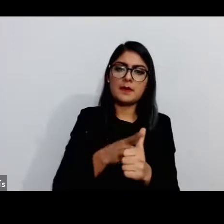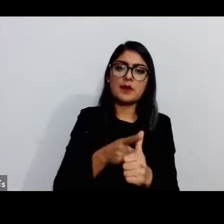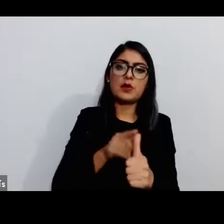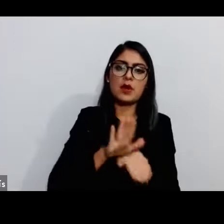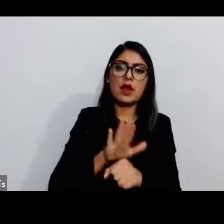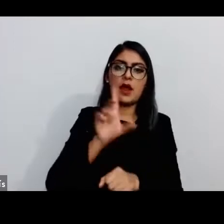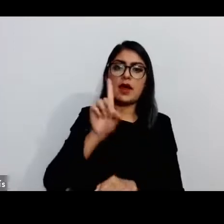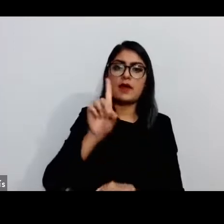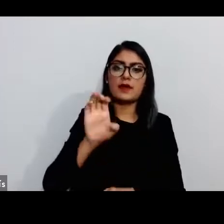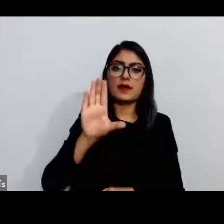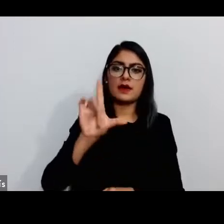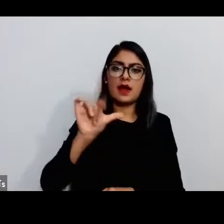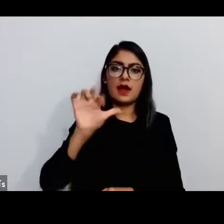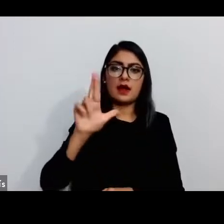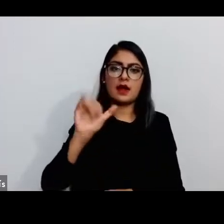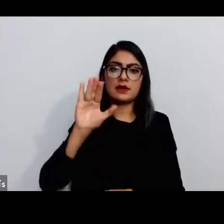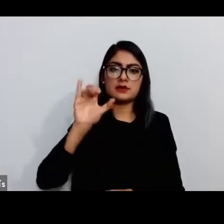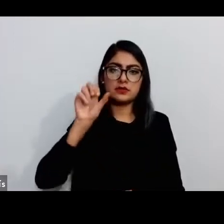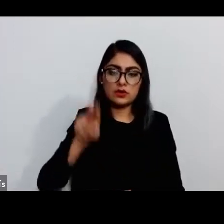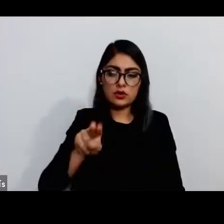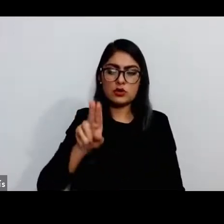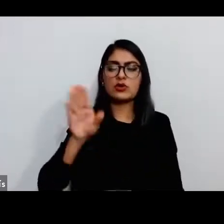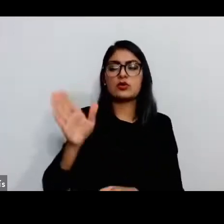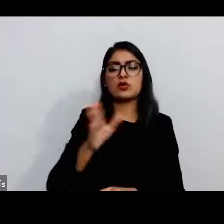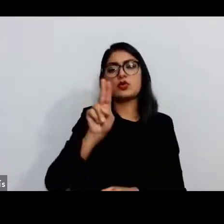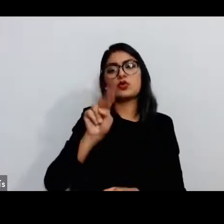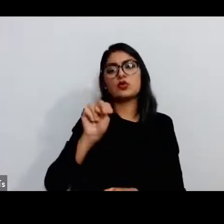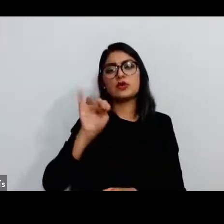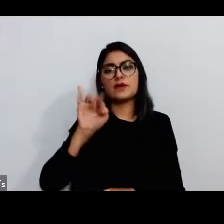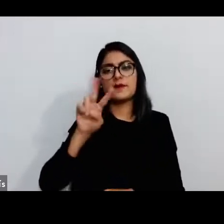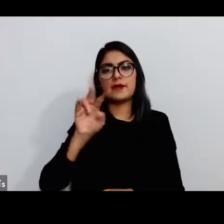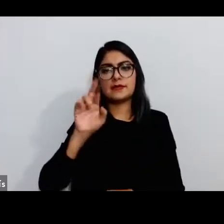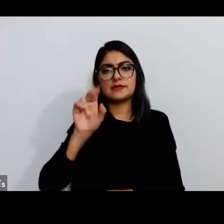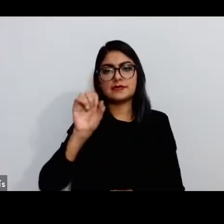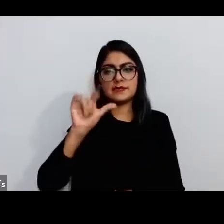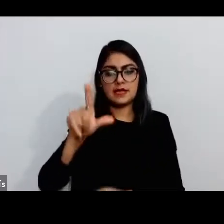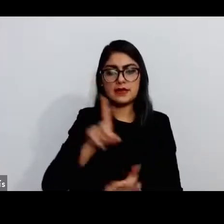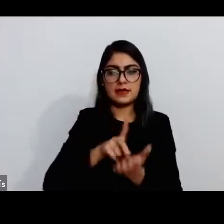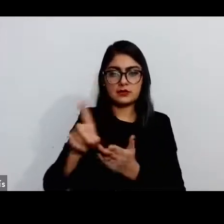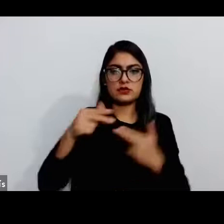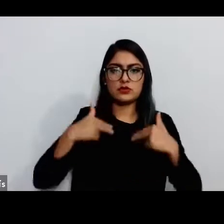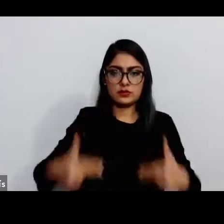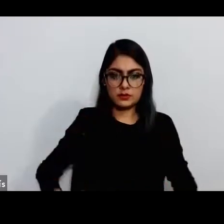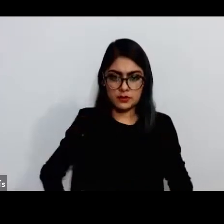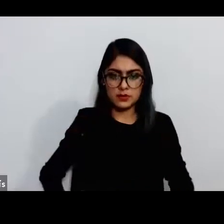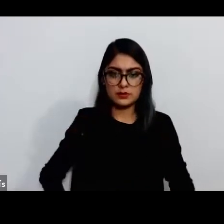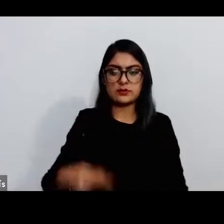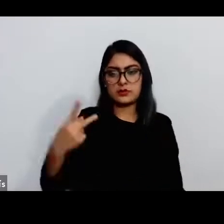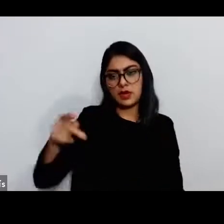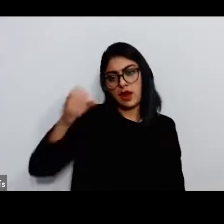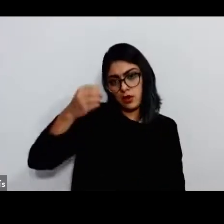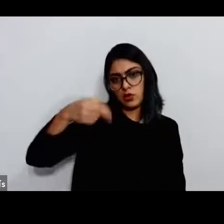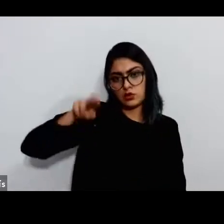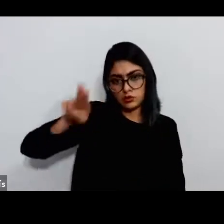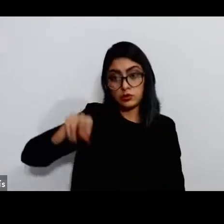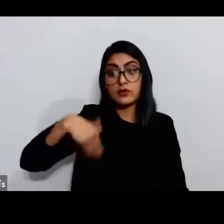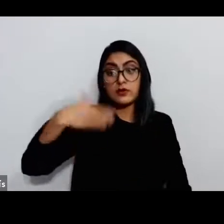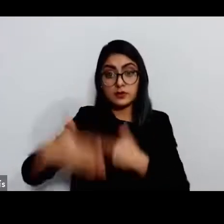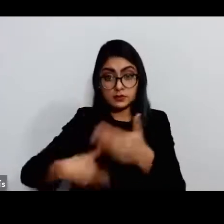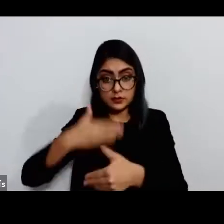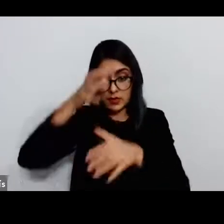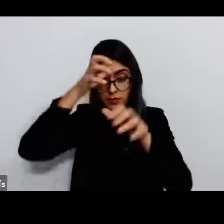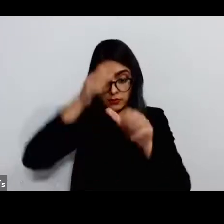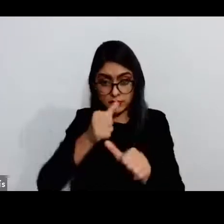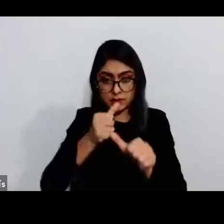Declaración Universal de los Derechos Humanos de 1948 de la ONU. Después vienen pactos importantísimos de derechos civiles